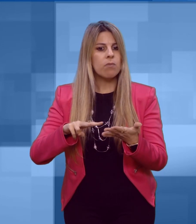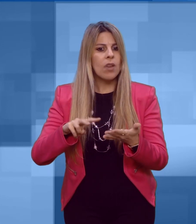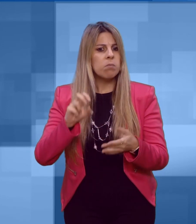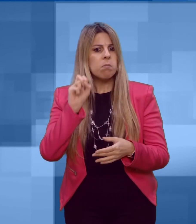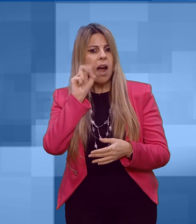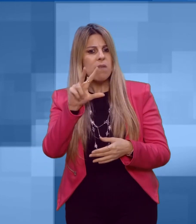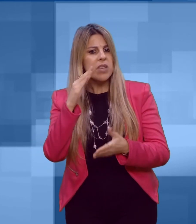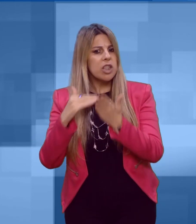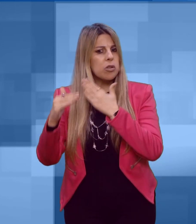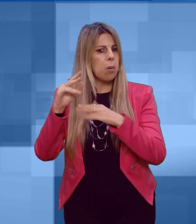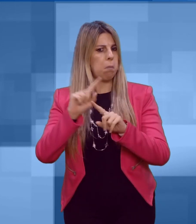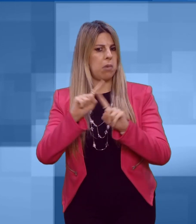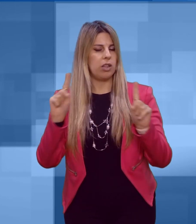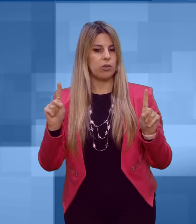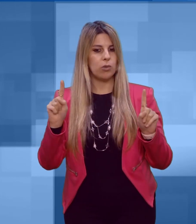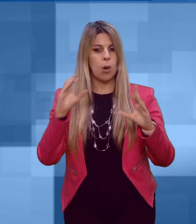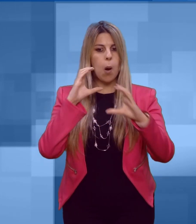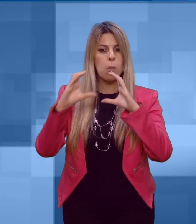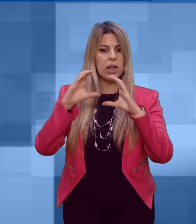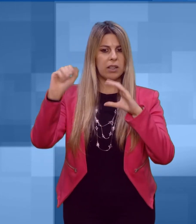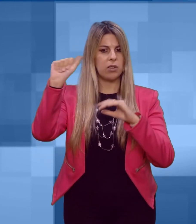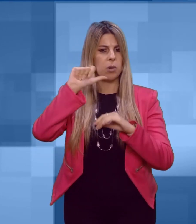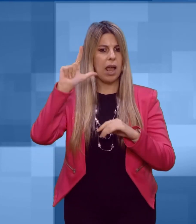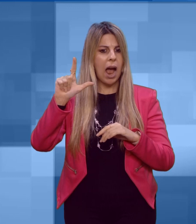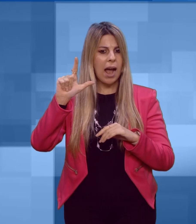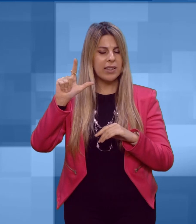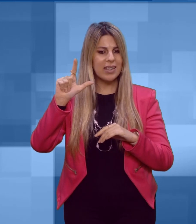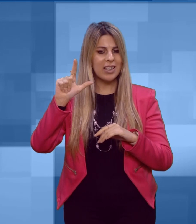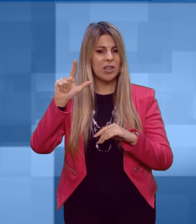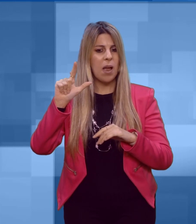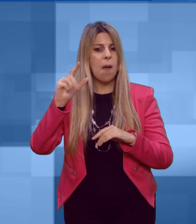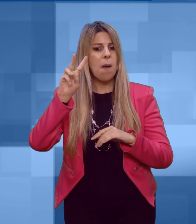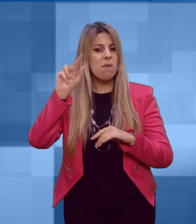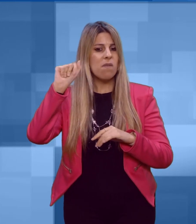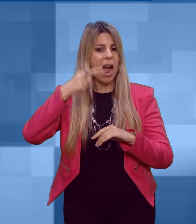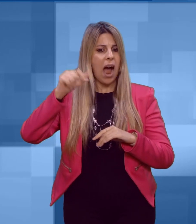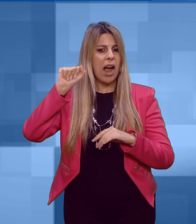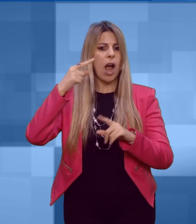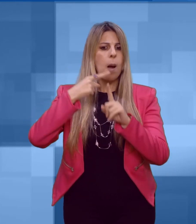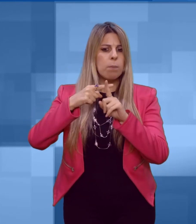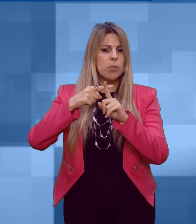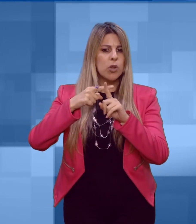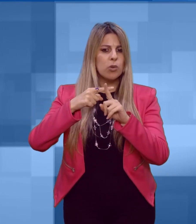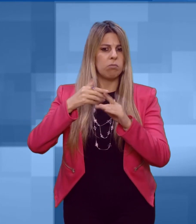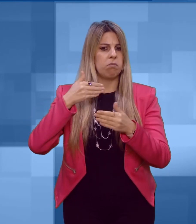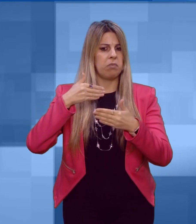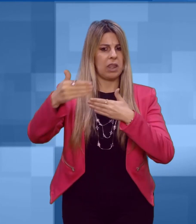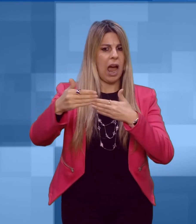Purtroppo diverse persone alle quali è stato revocato il medico e con esso è stato rimosso il diritto alla salute, esasperati